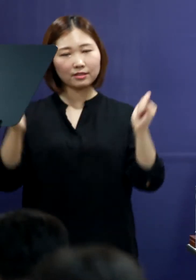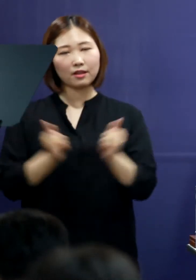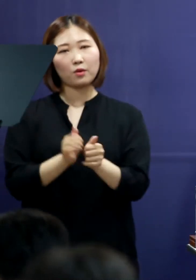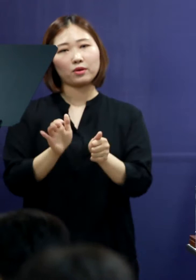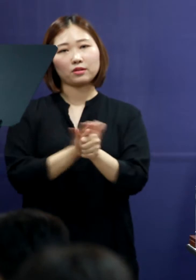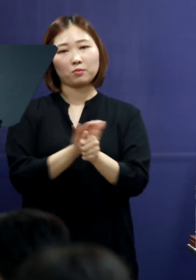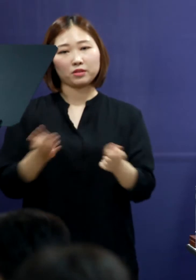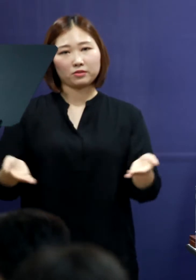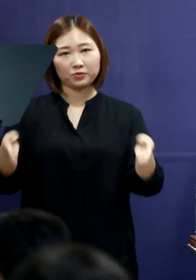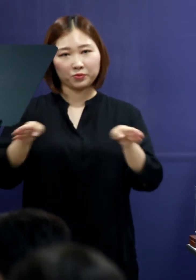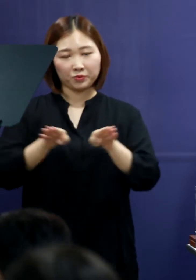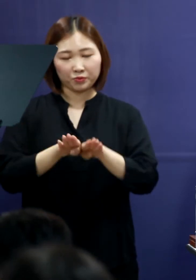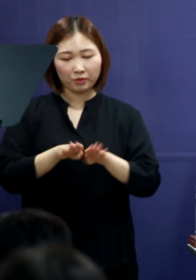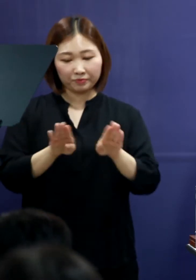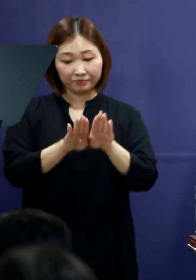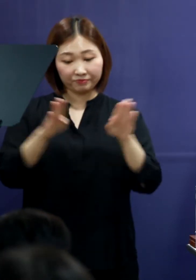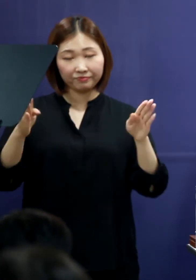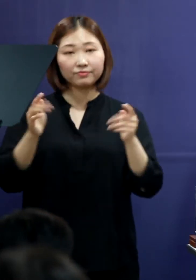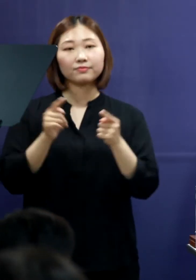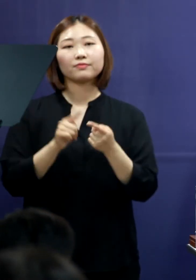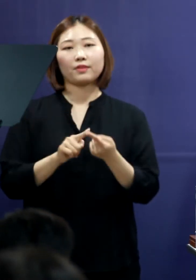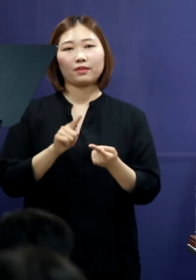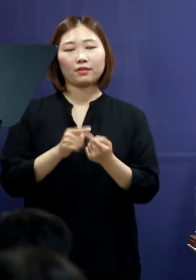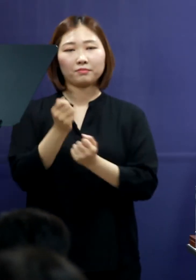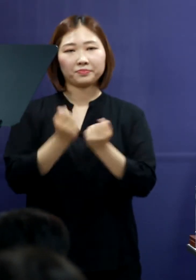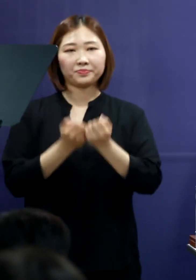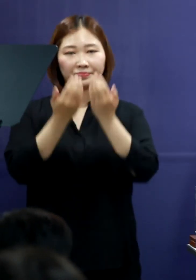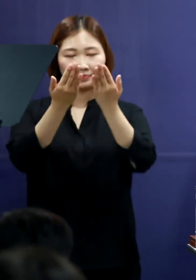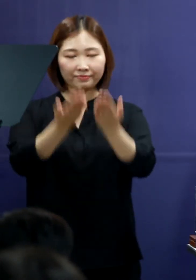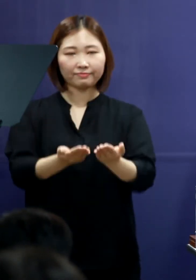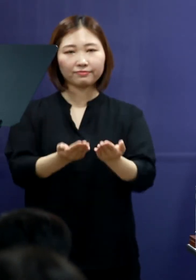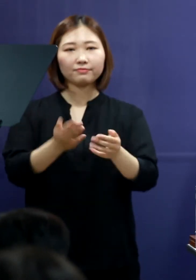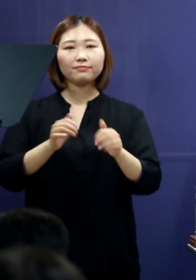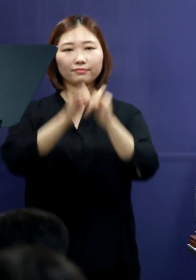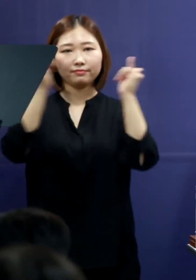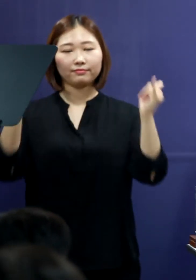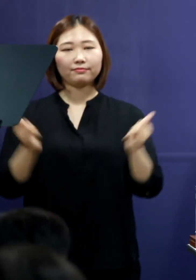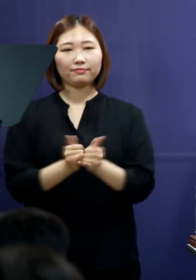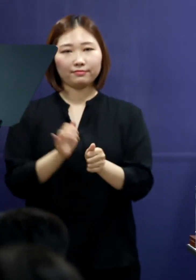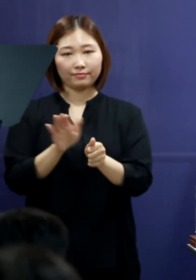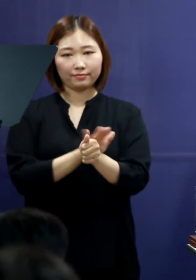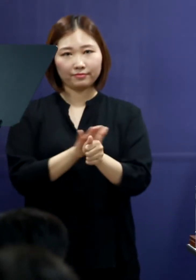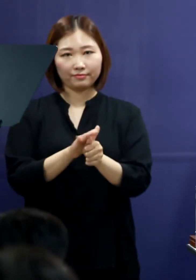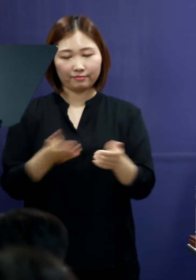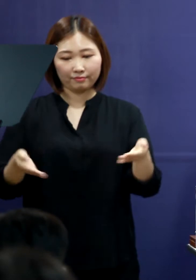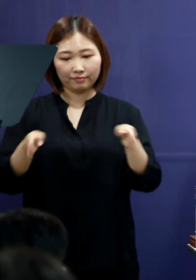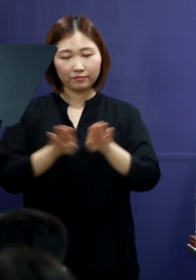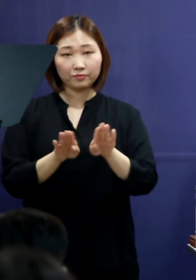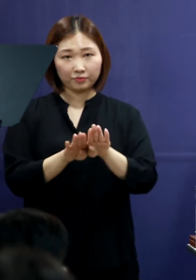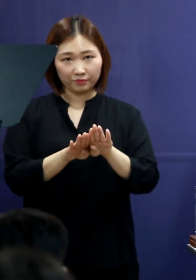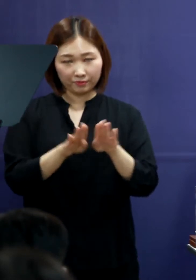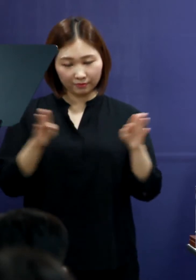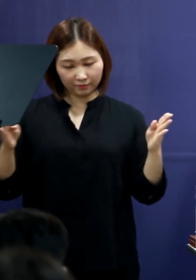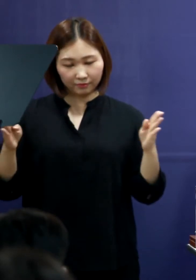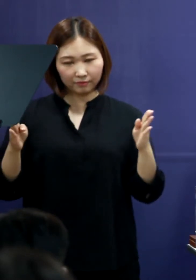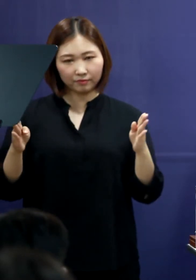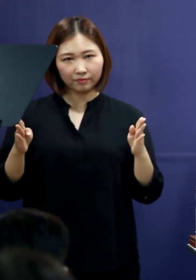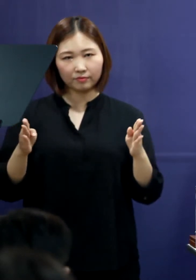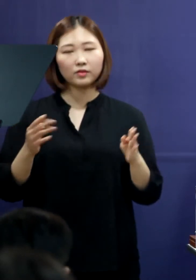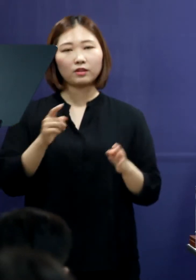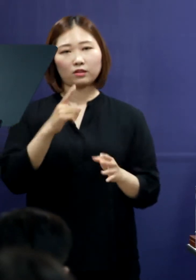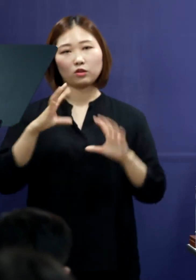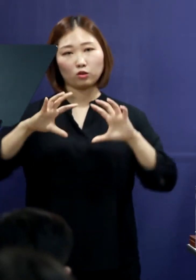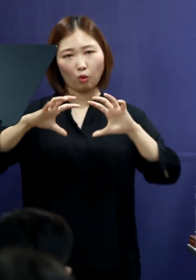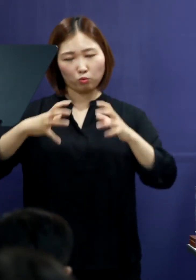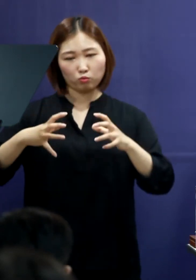대해서 말씀드리겠습니다. 사회서비스원 출범은 정부의 중요 국정과제의 하나입니다.